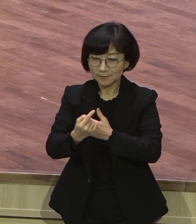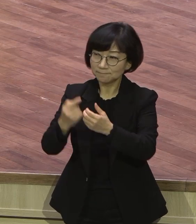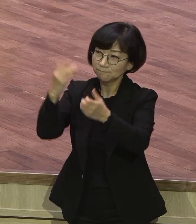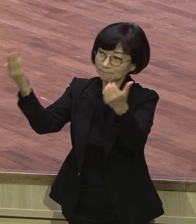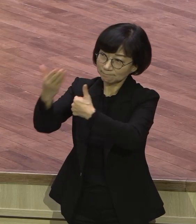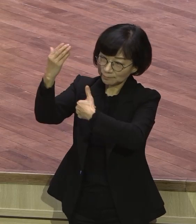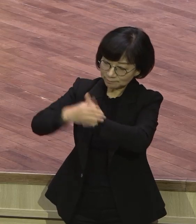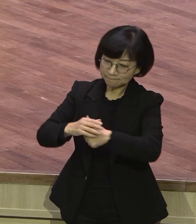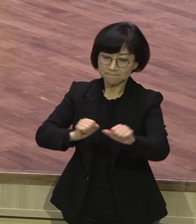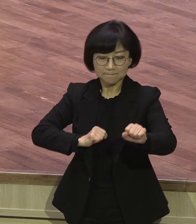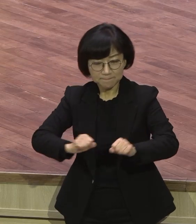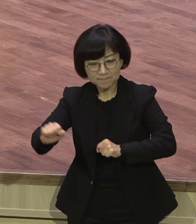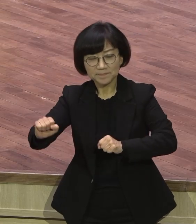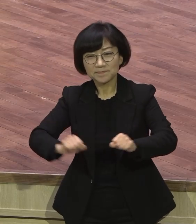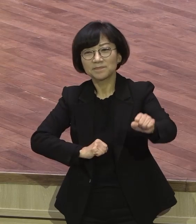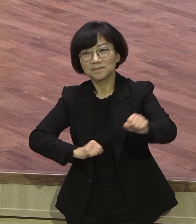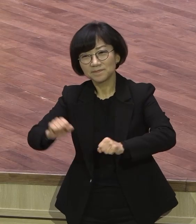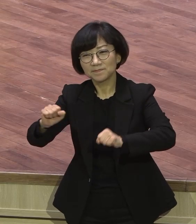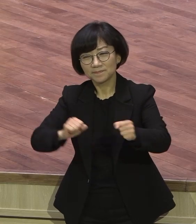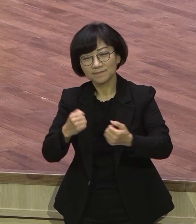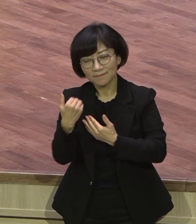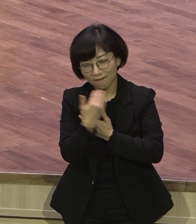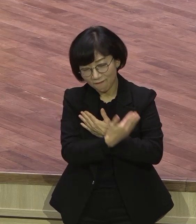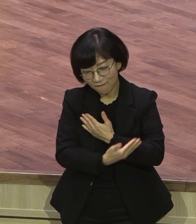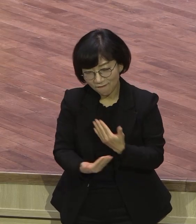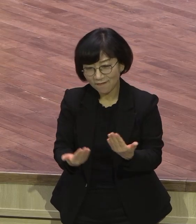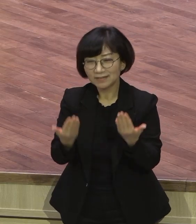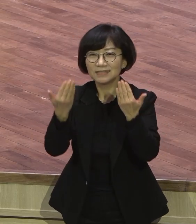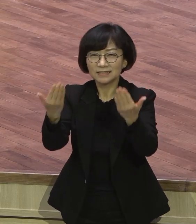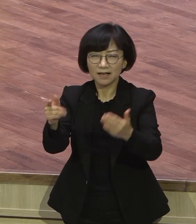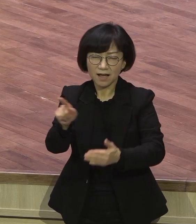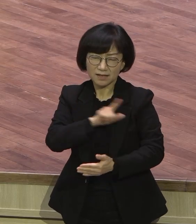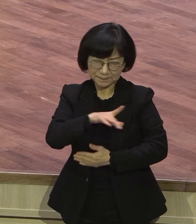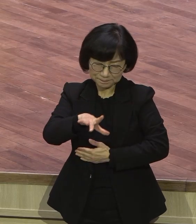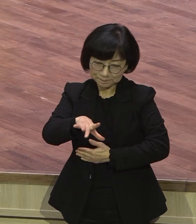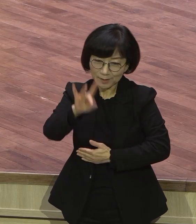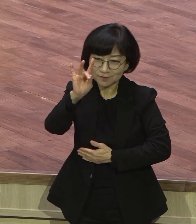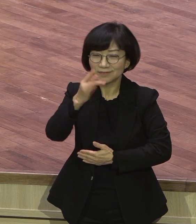하나님이 주시는 이 직분 따라 헌신하는 거 우선순이 돼